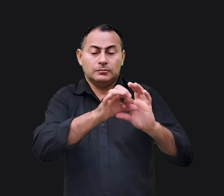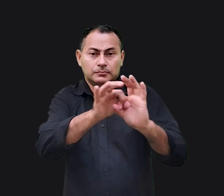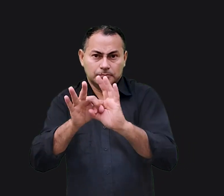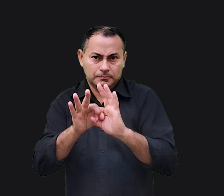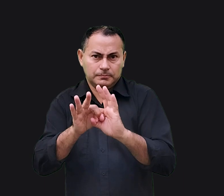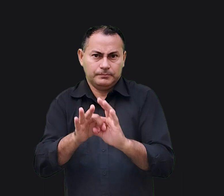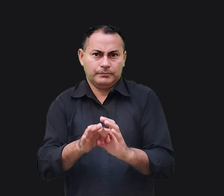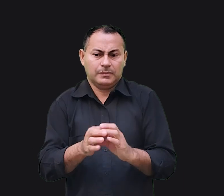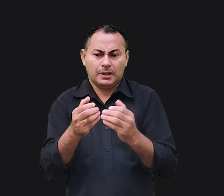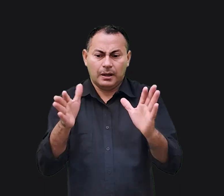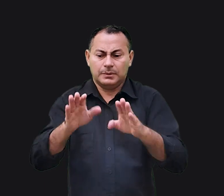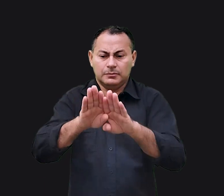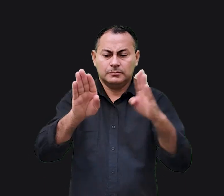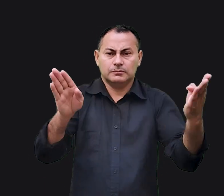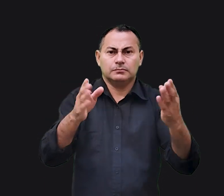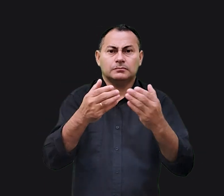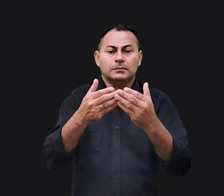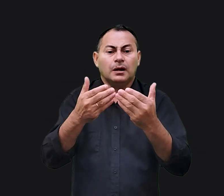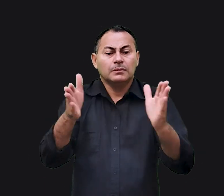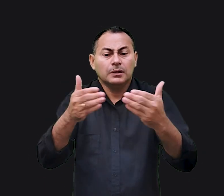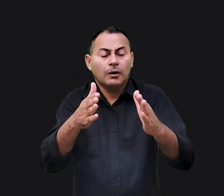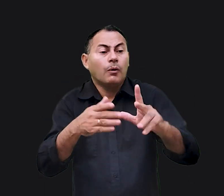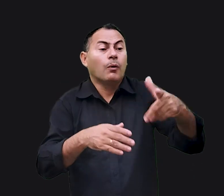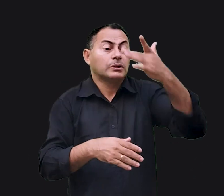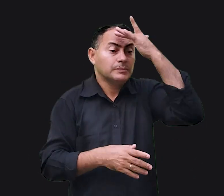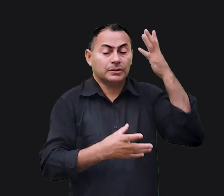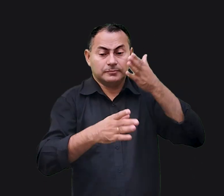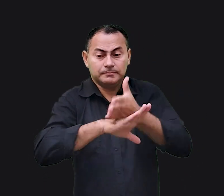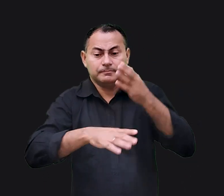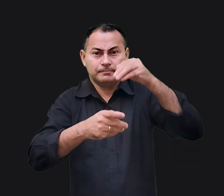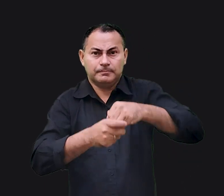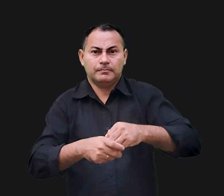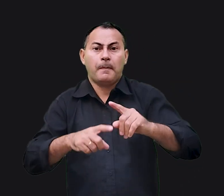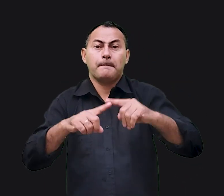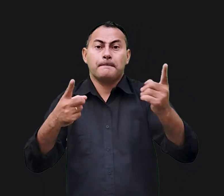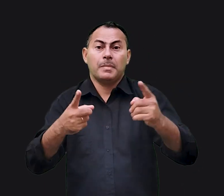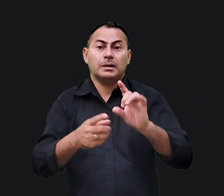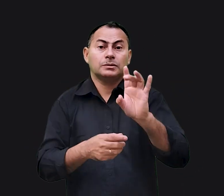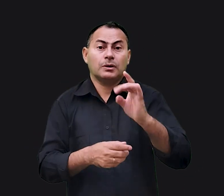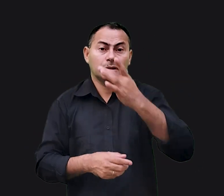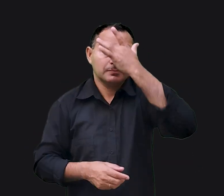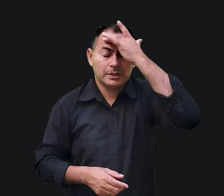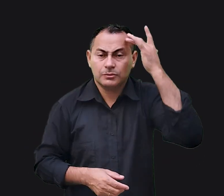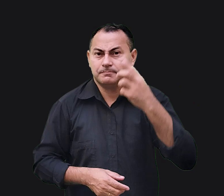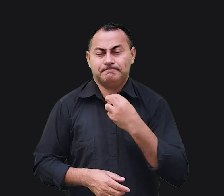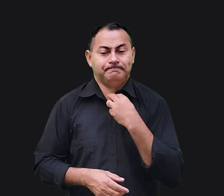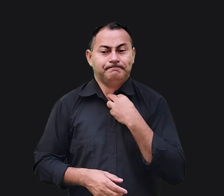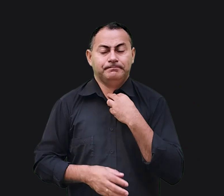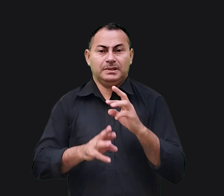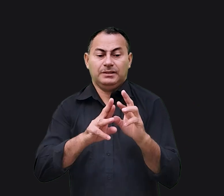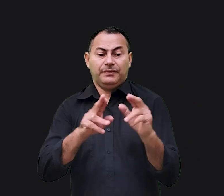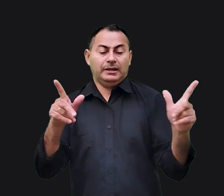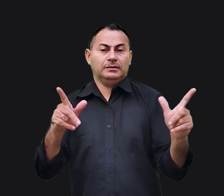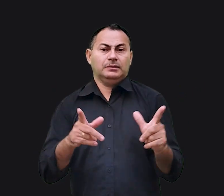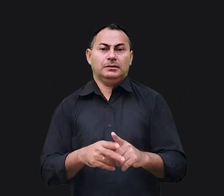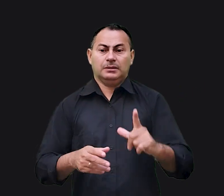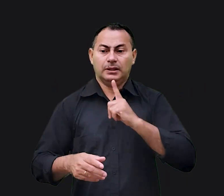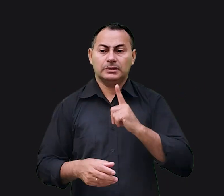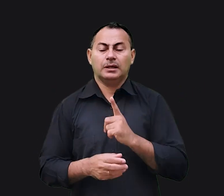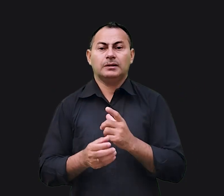unidade e abrem suas portas para que outras pessoas façam parte delas. Mas só que essas pessoas não podem ser diferentes. Elas têm que